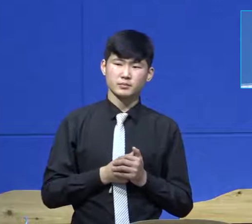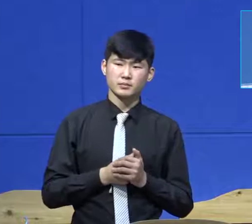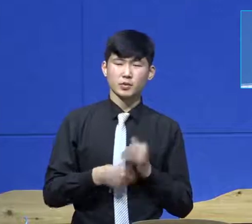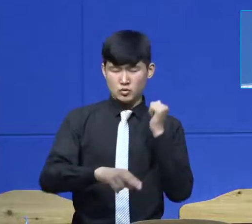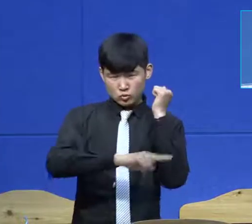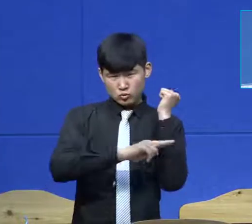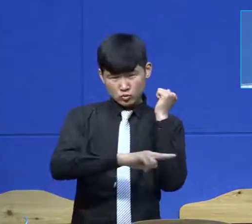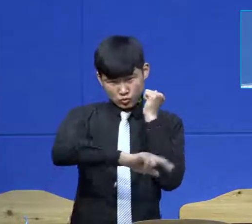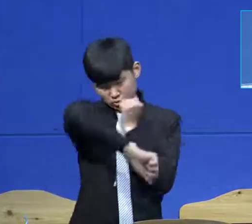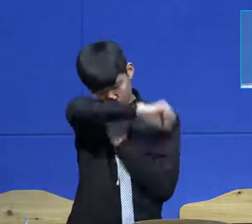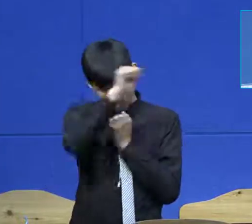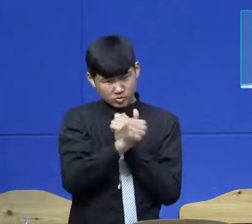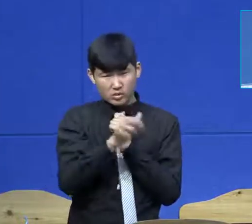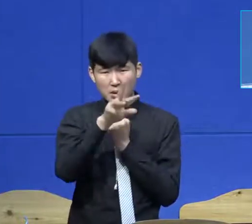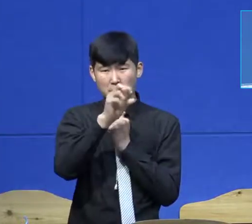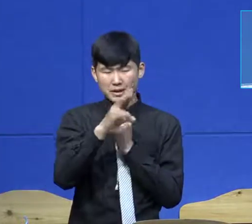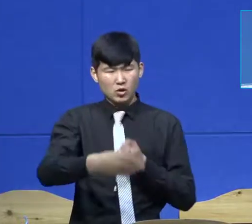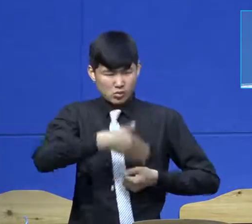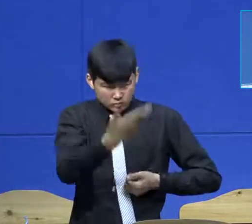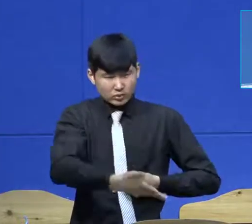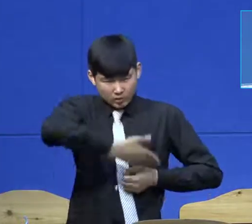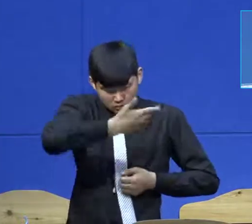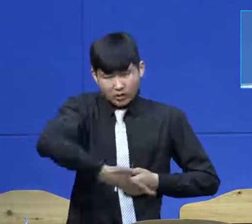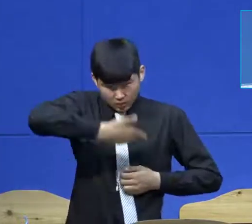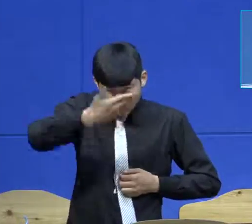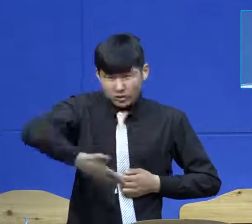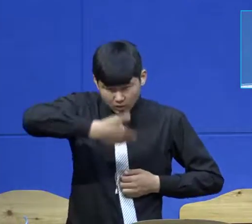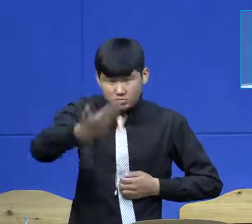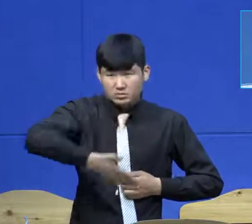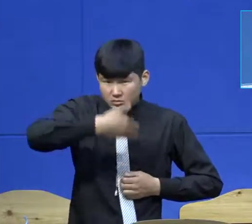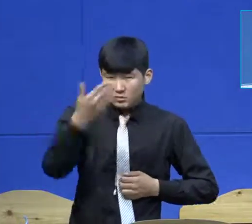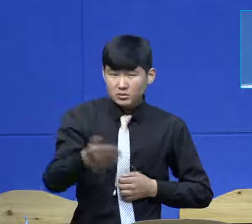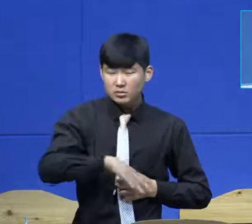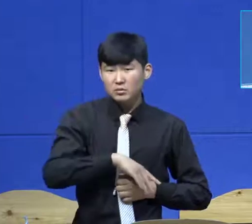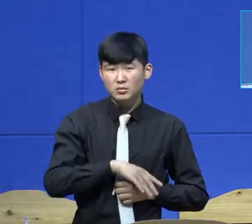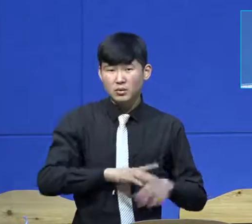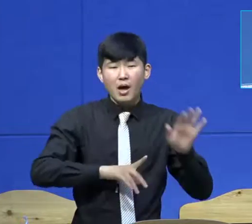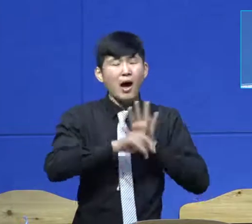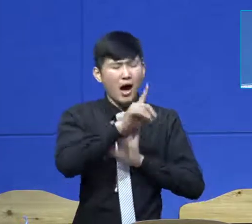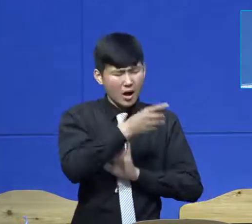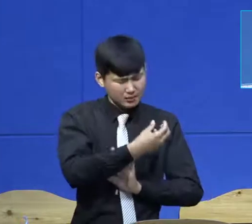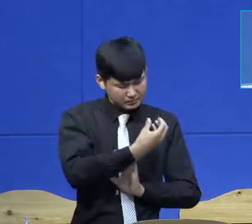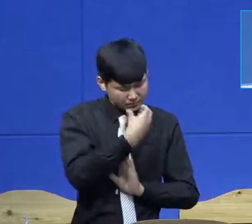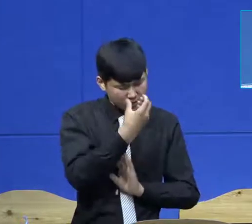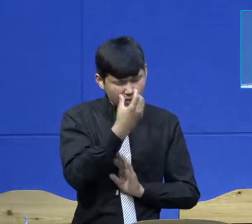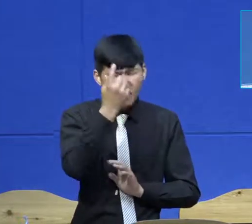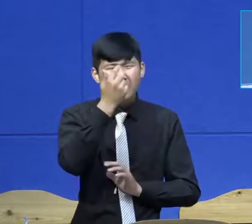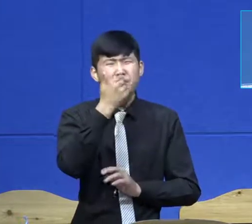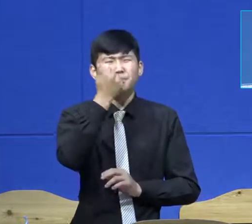өдөр болгон тэдэнд мана болгож өгж байхад тэд нэр анх идэхтэй болохоор үнэхээр зүгийн